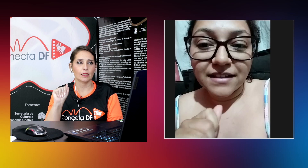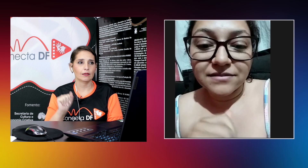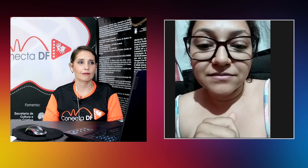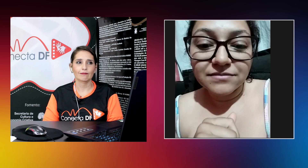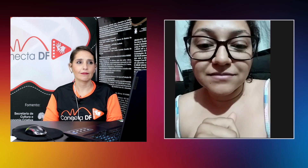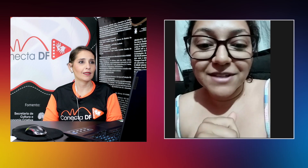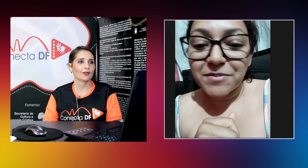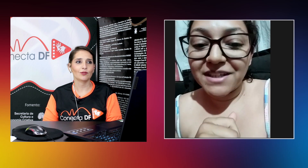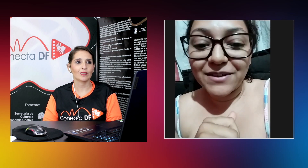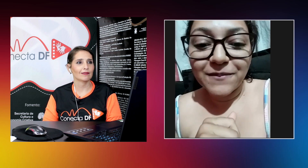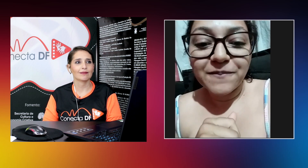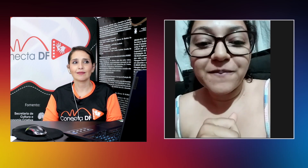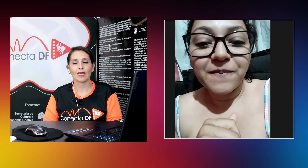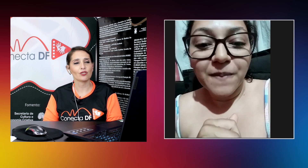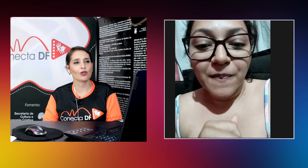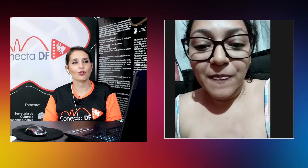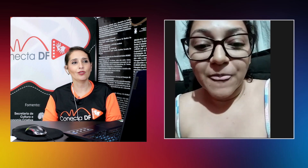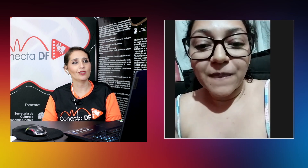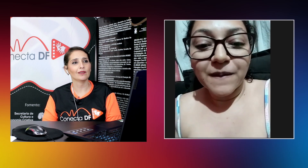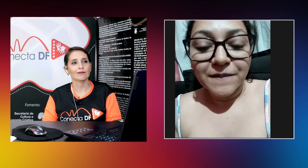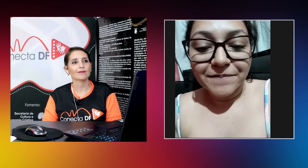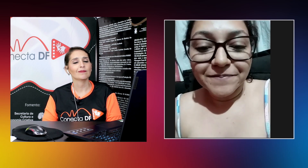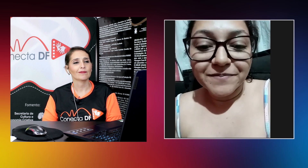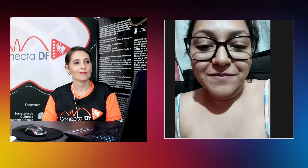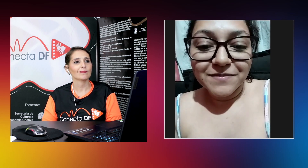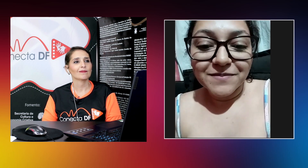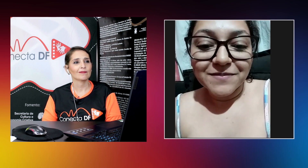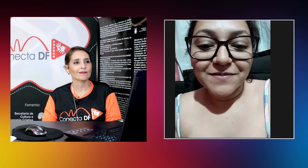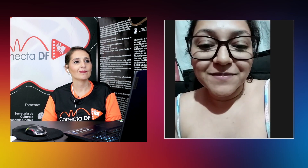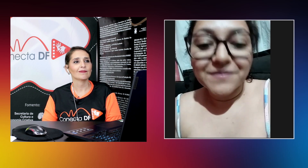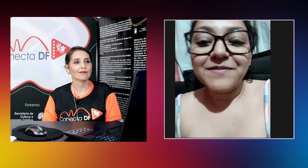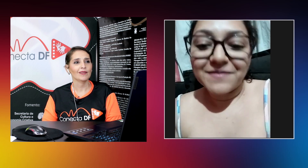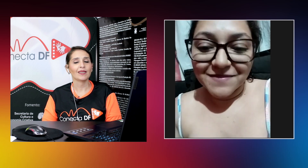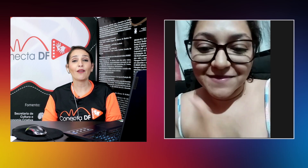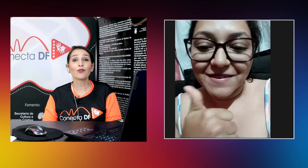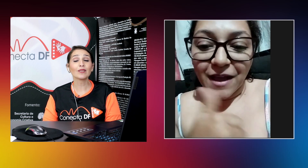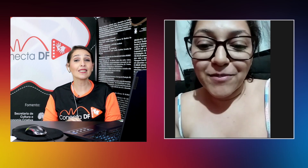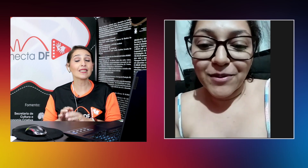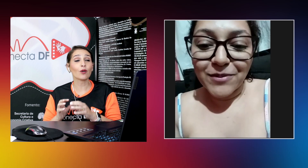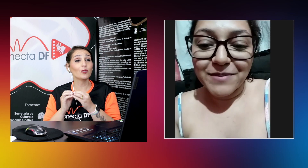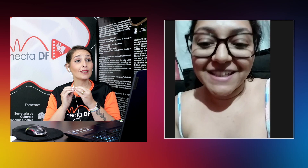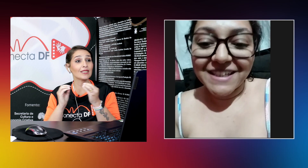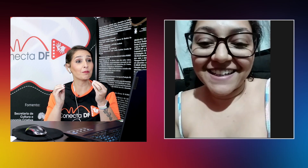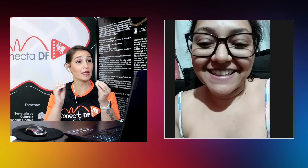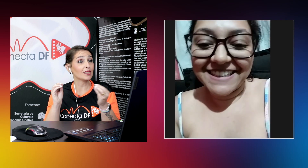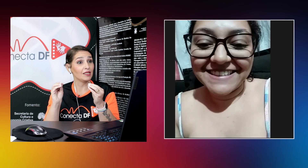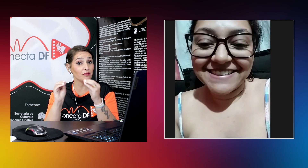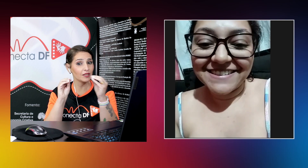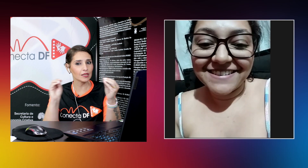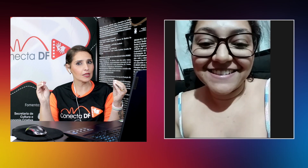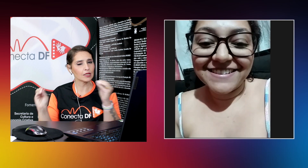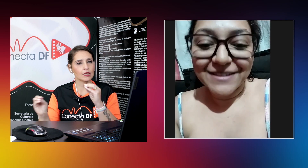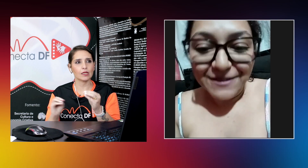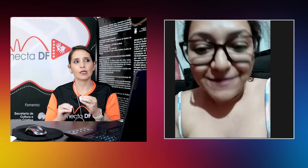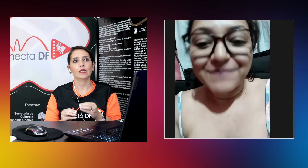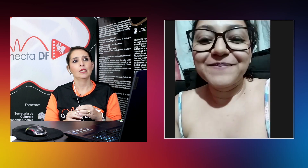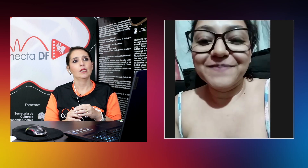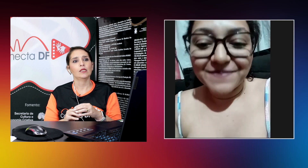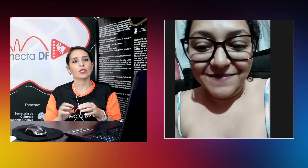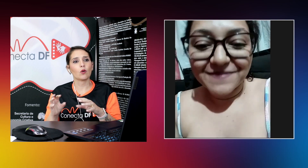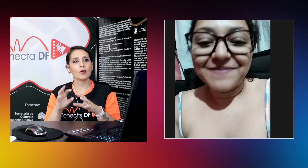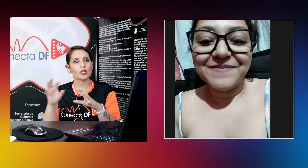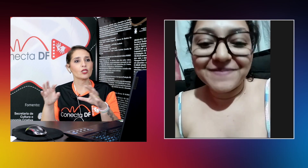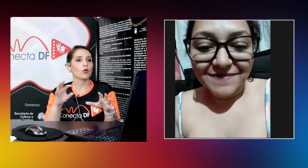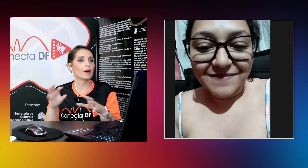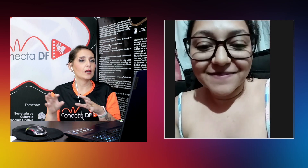Ata. Também não. Datilologia. Tá Tem bom, frutas que são muito obrigada. específicas, assim.